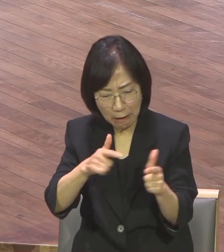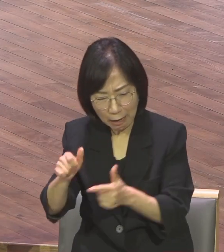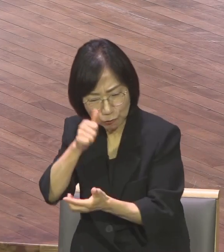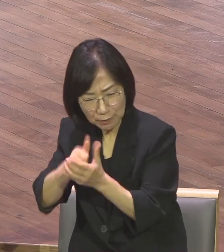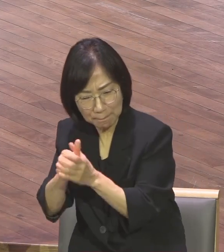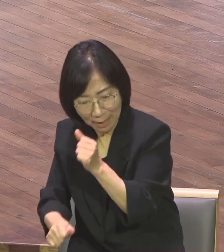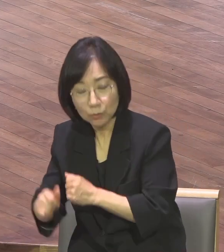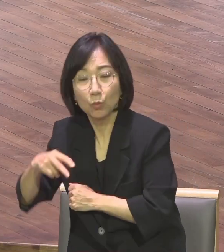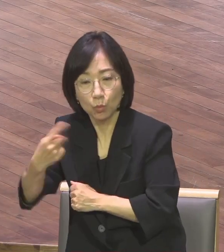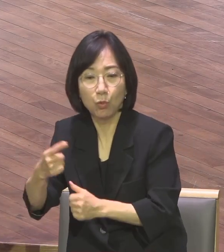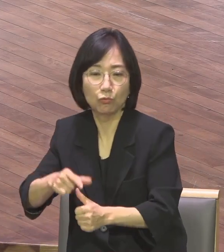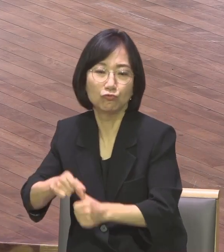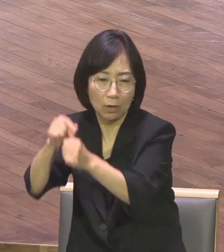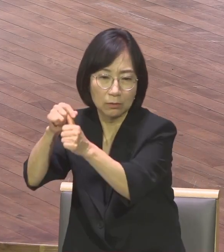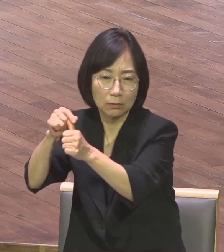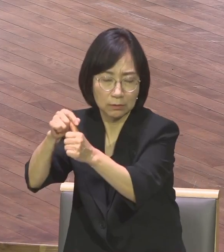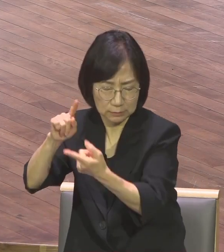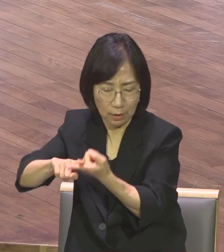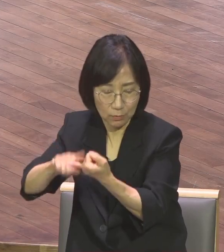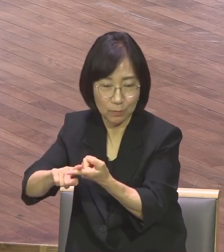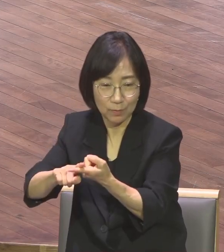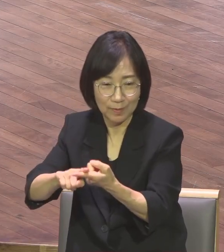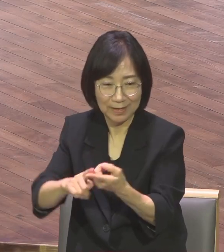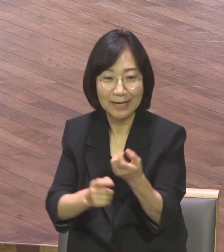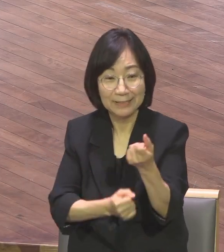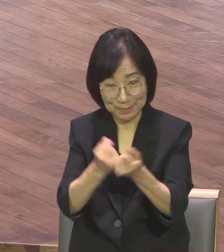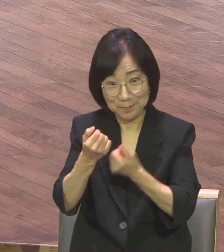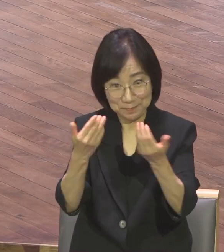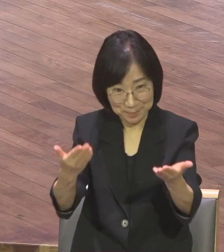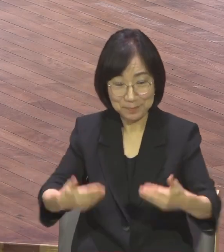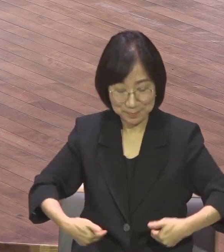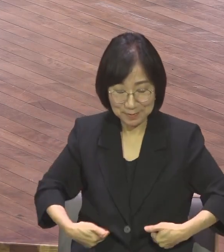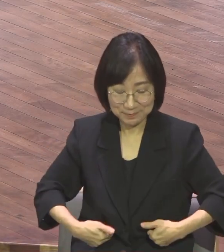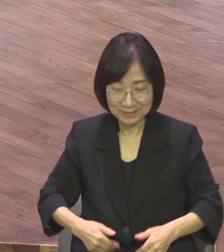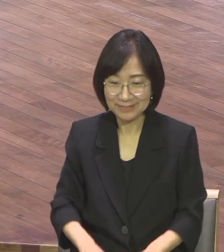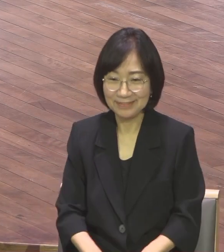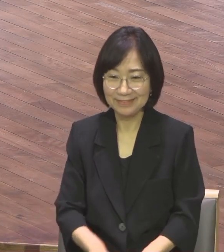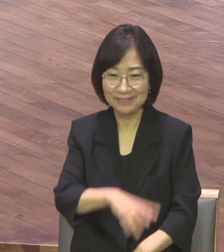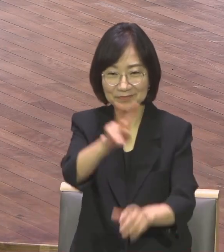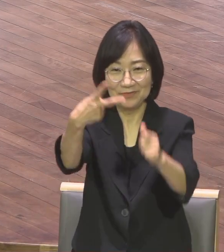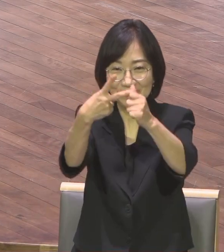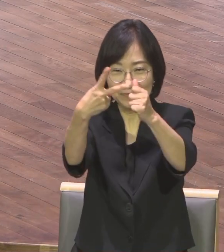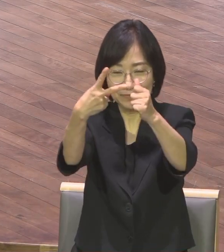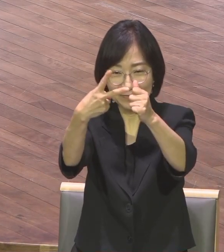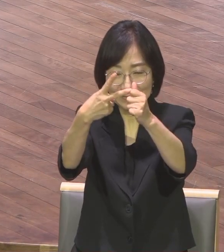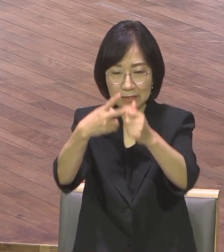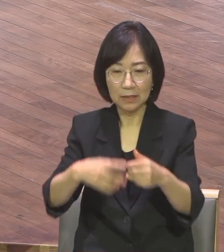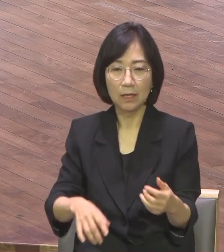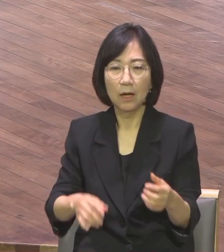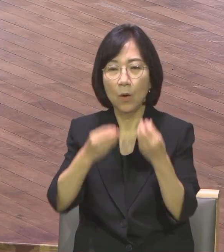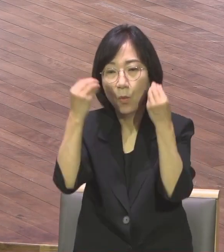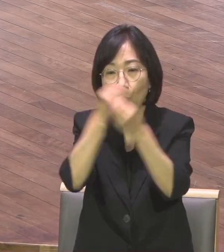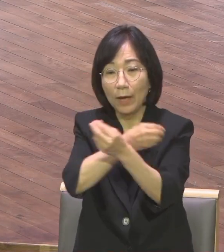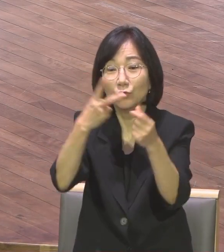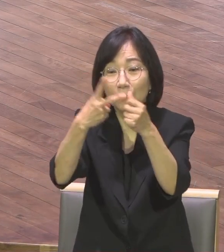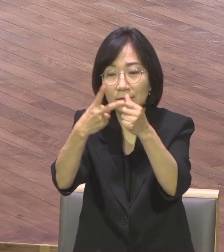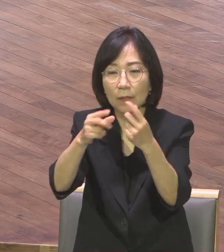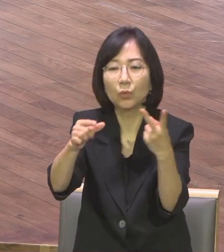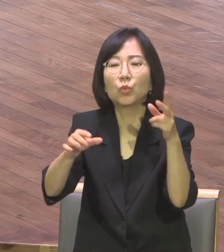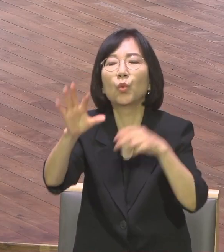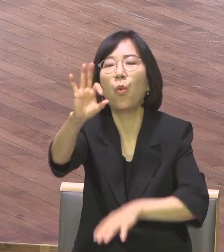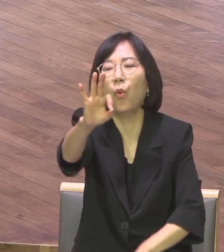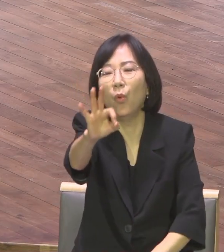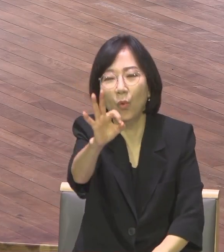그래서 현장에 장막타를 펴나가는 영가족들 다 되시기를 제물로 축복합니다. 두 번째로 물질에 대한 오해입니다.